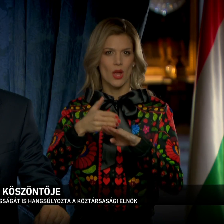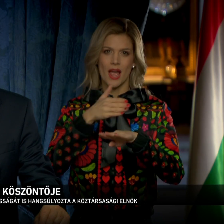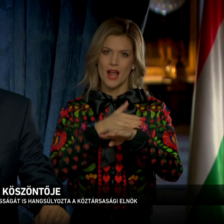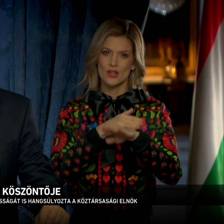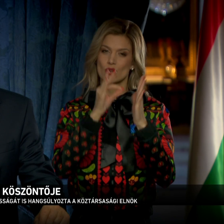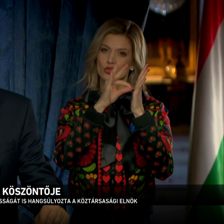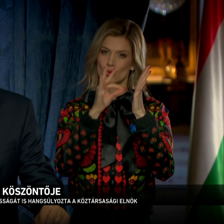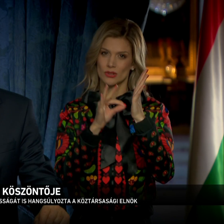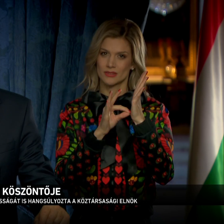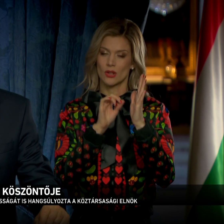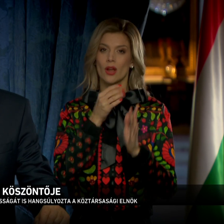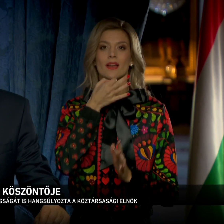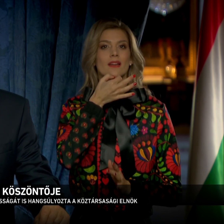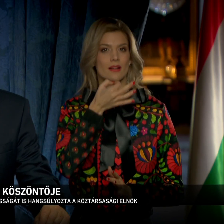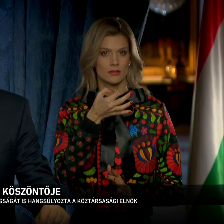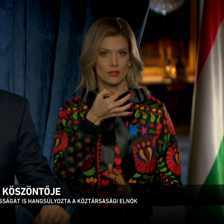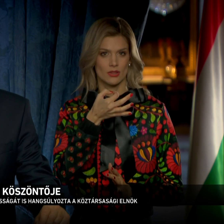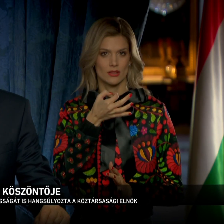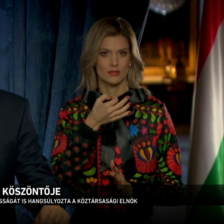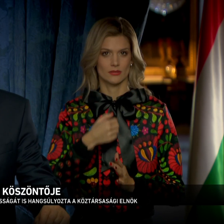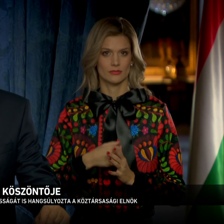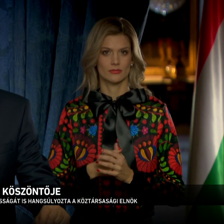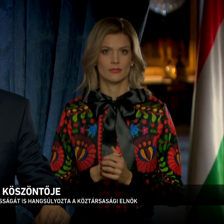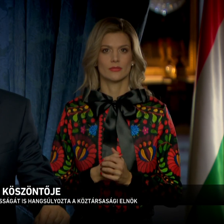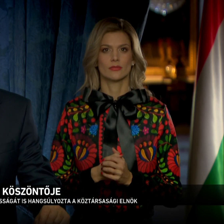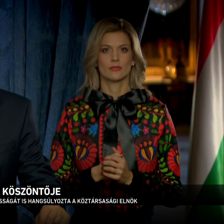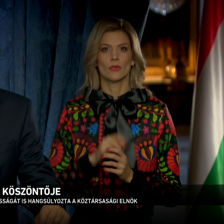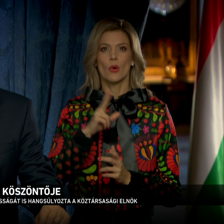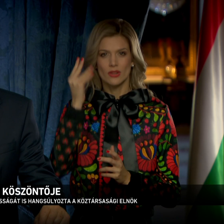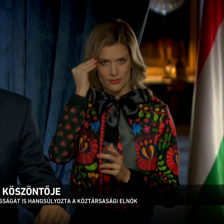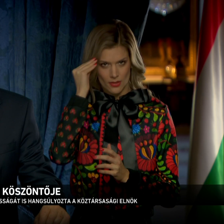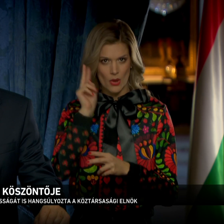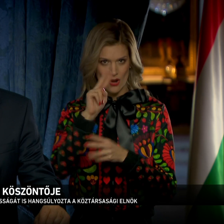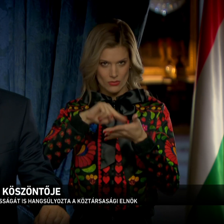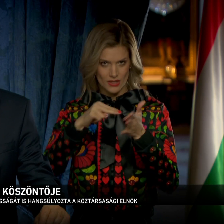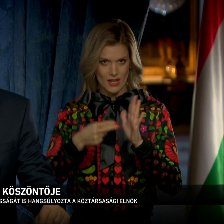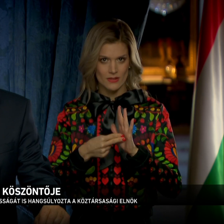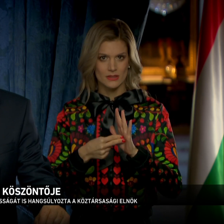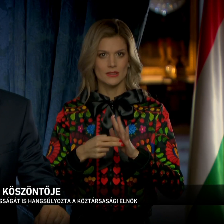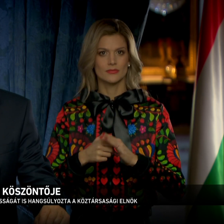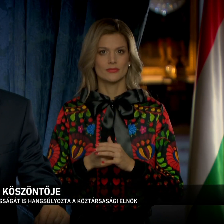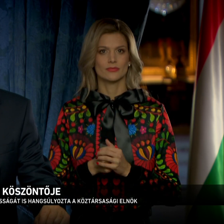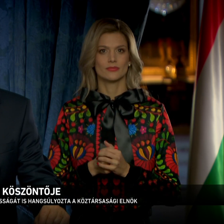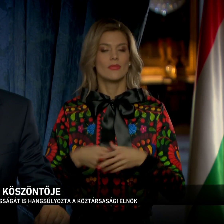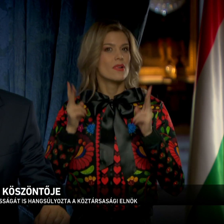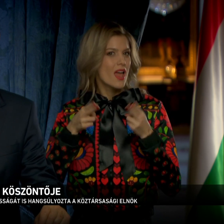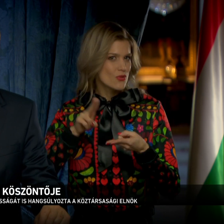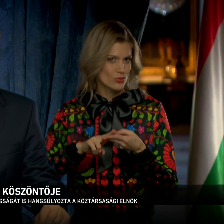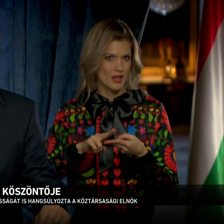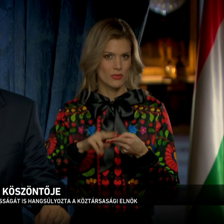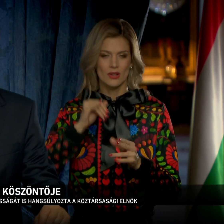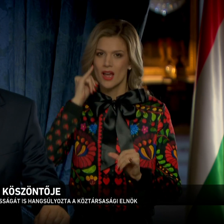előtt ott sorjáztak a kérdések. Van-e értelme előre tervezni?